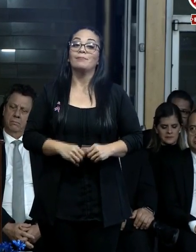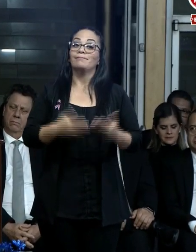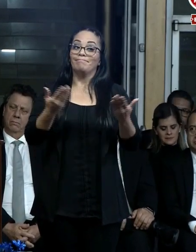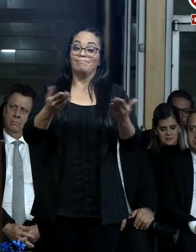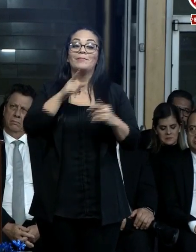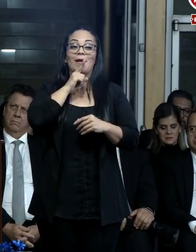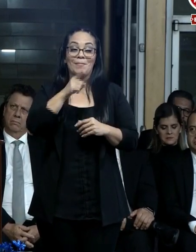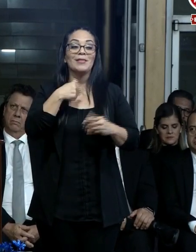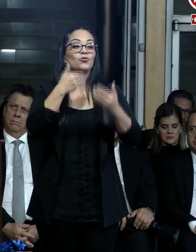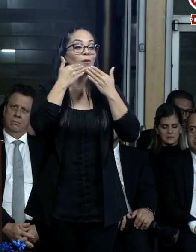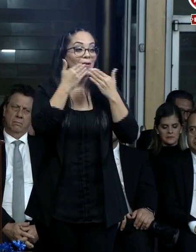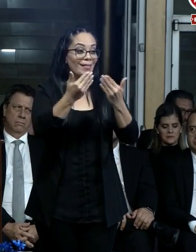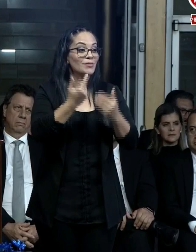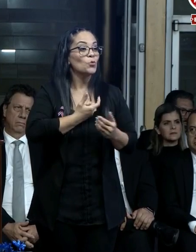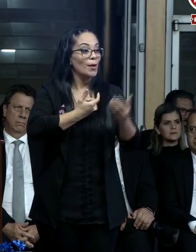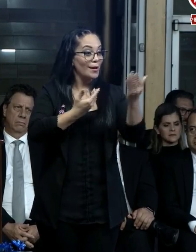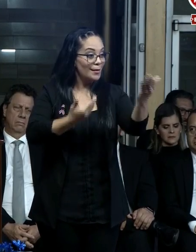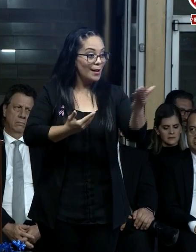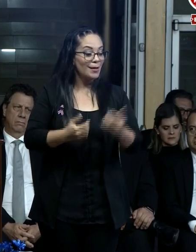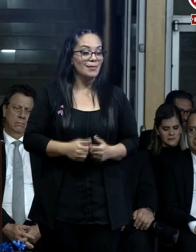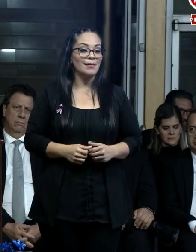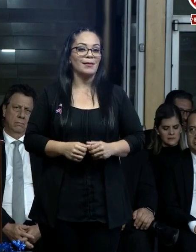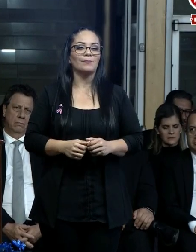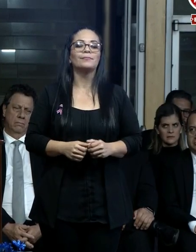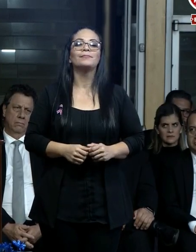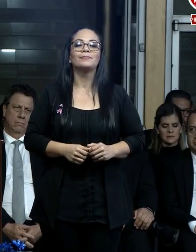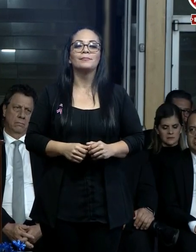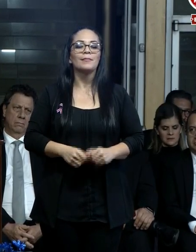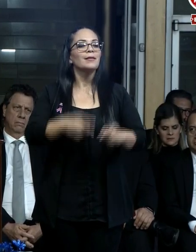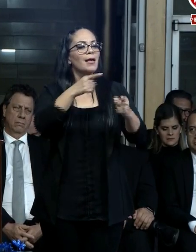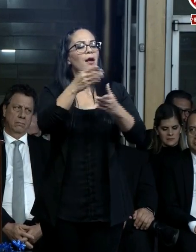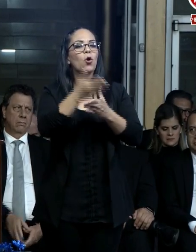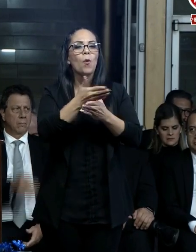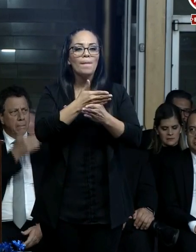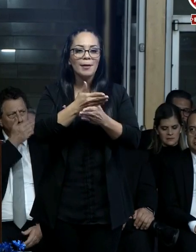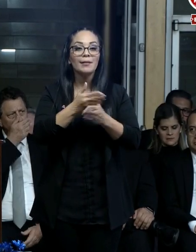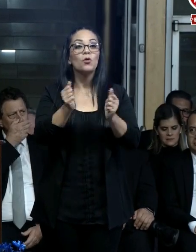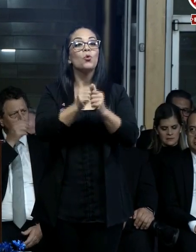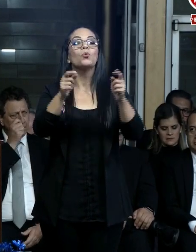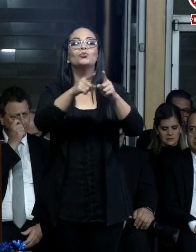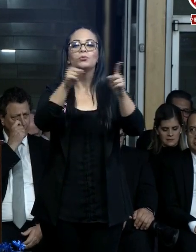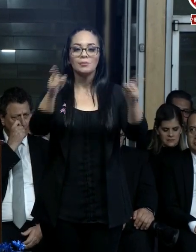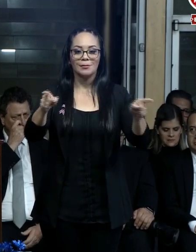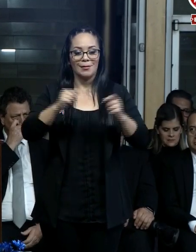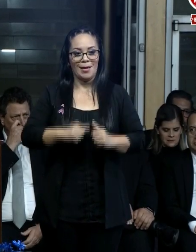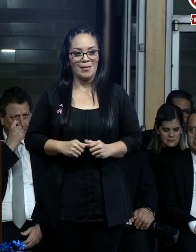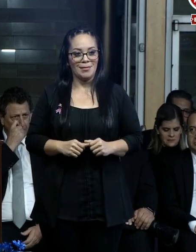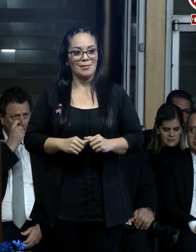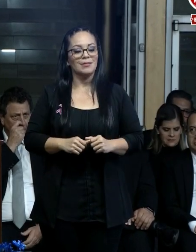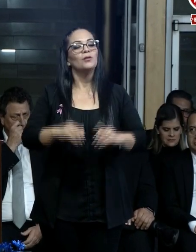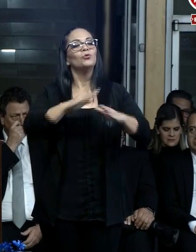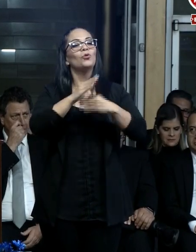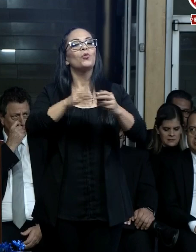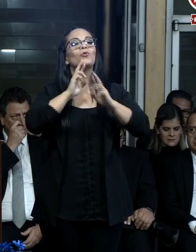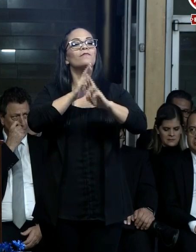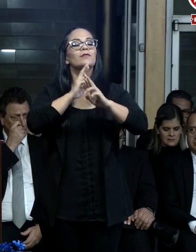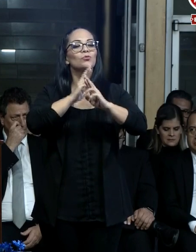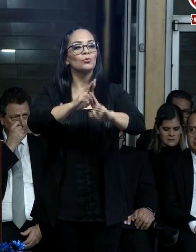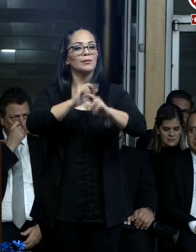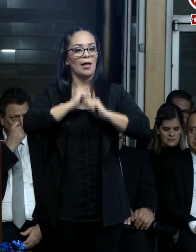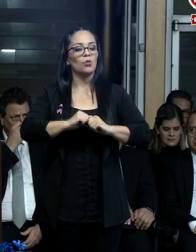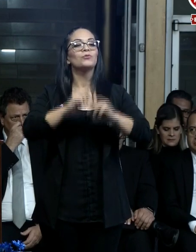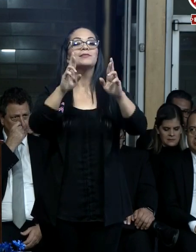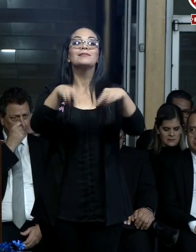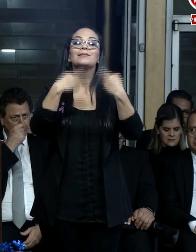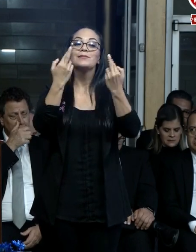le agradezco al alcalde que haya compartido con ustedes los resultados de la